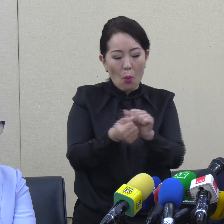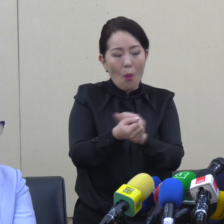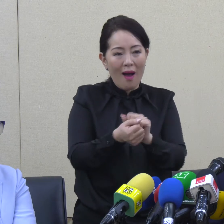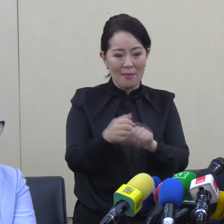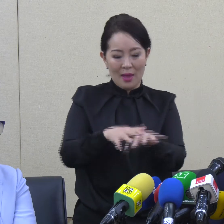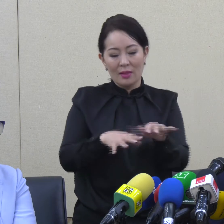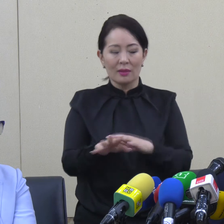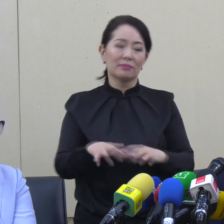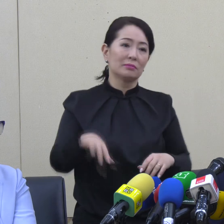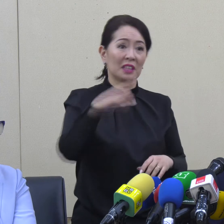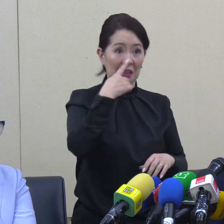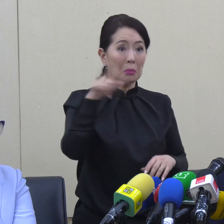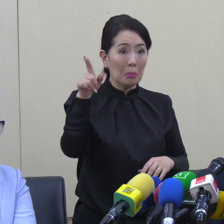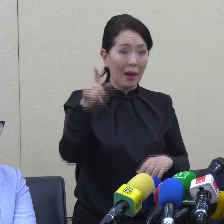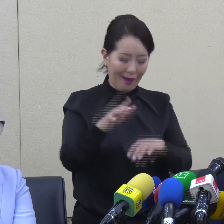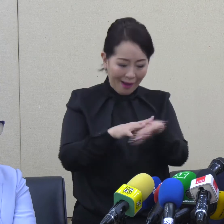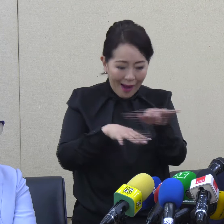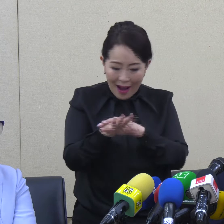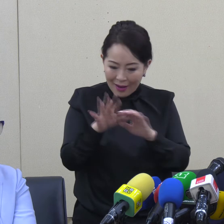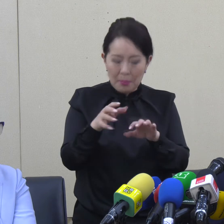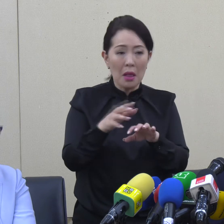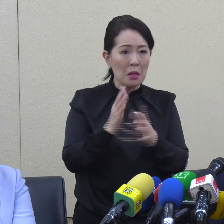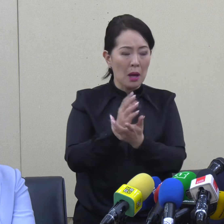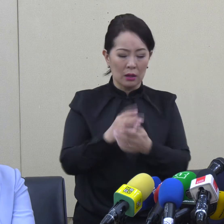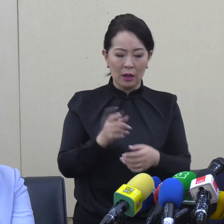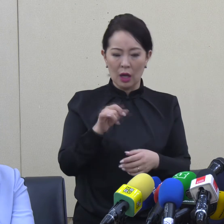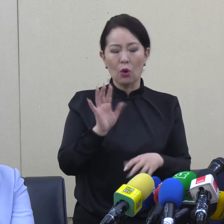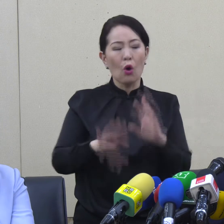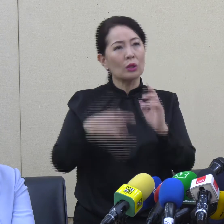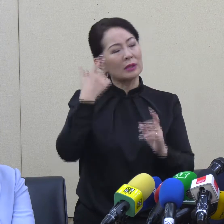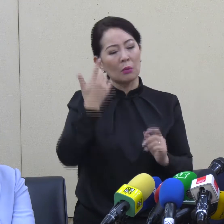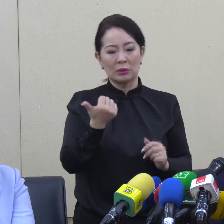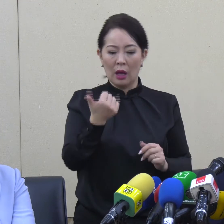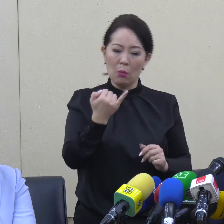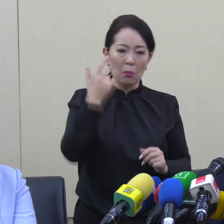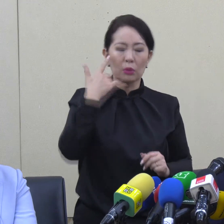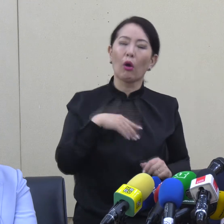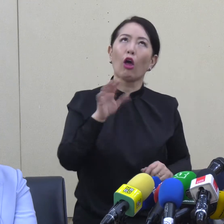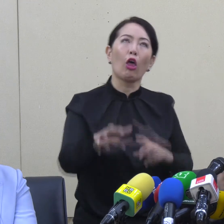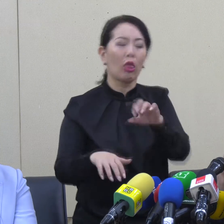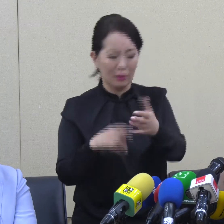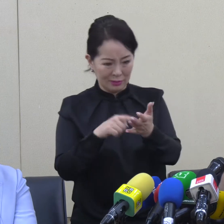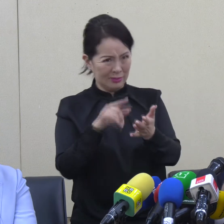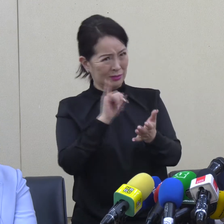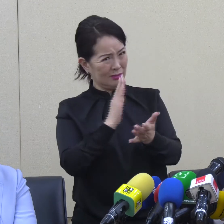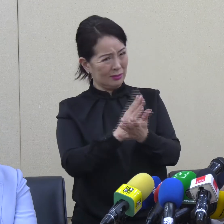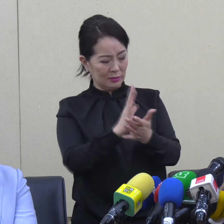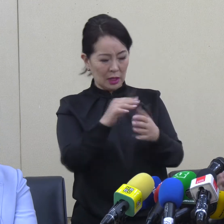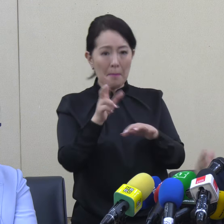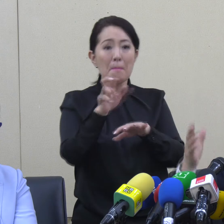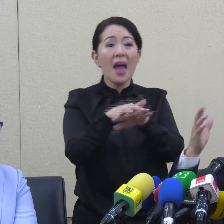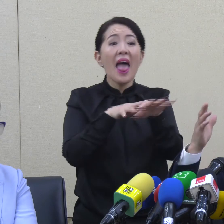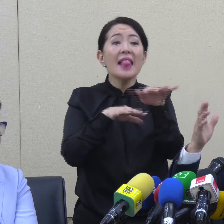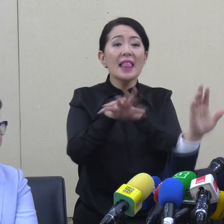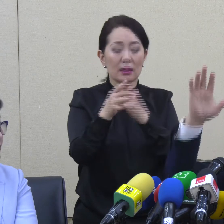угааж байна. Тэгэхээр гар бол ямар ч байсан одоо өөрийн мэдлэгөө сайн муу юмд хүрдэг тийм ээ. Тэгэхээр бэлийн өмсөж байгаа чанар нь